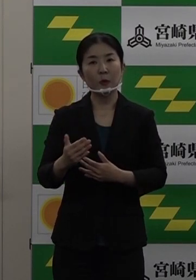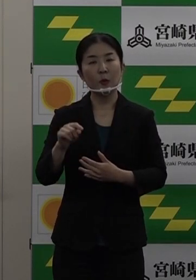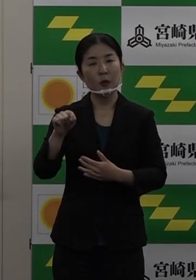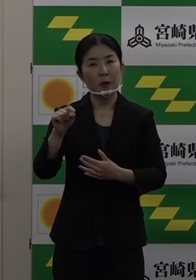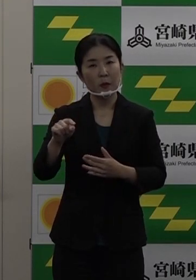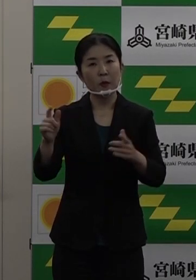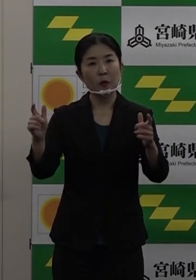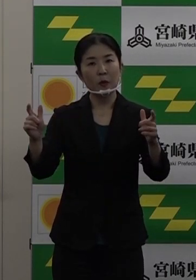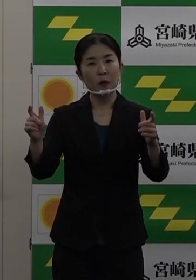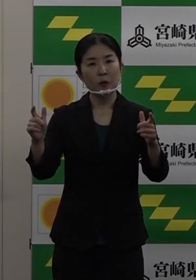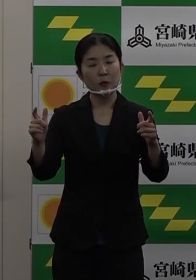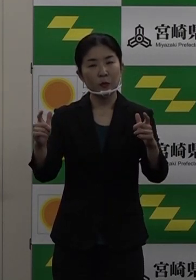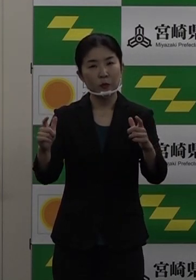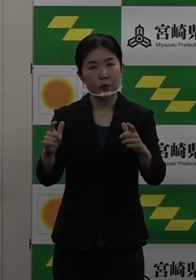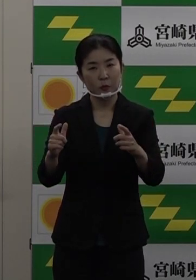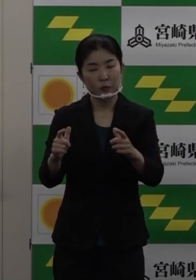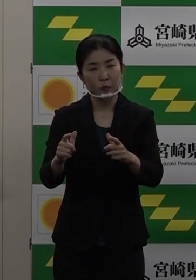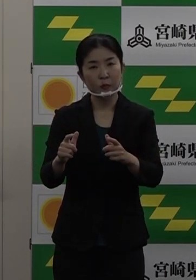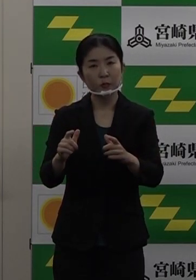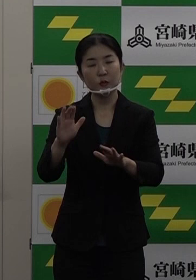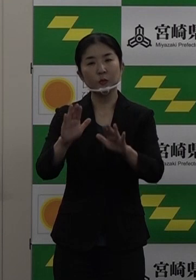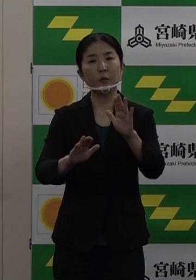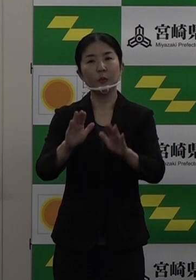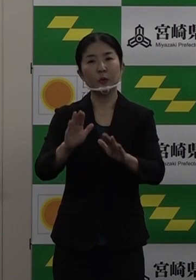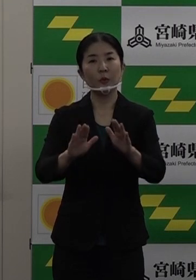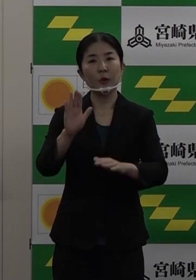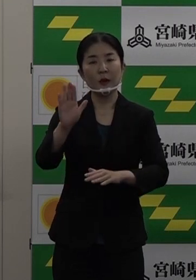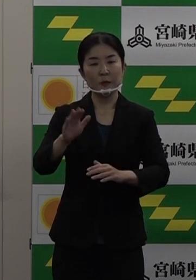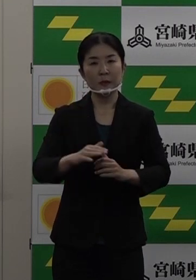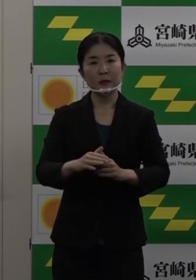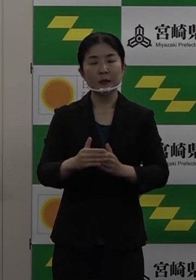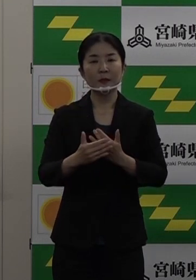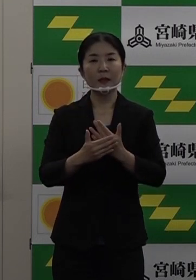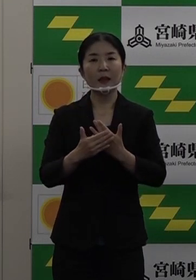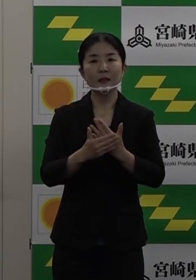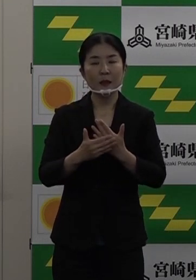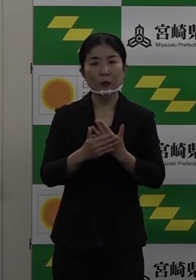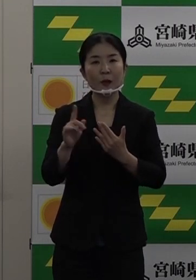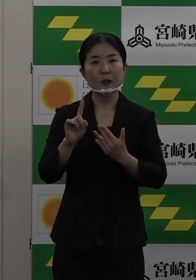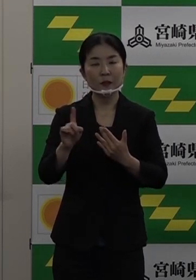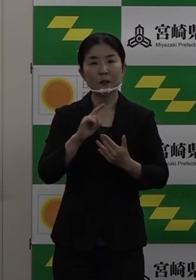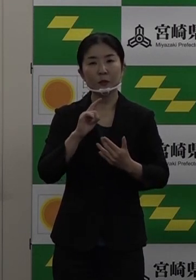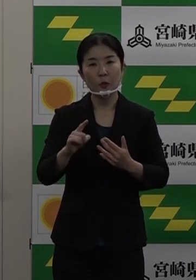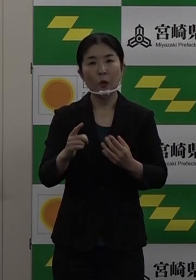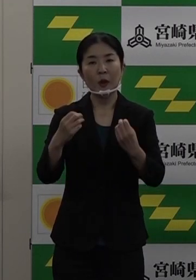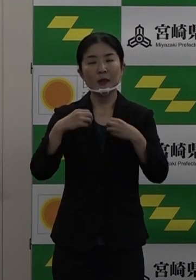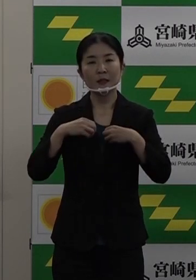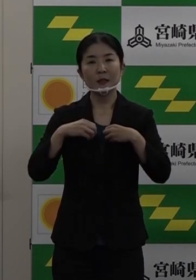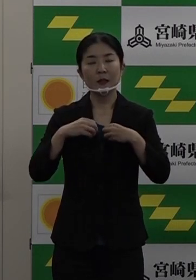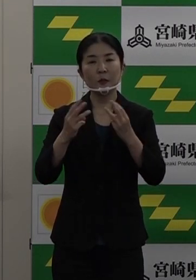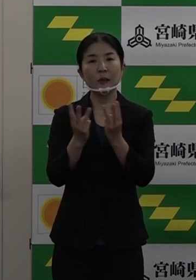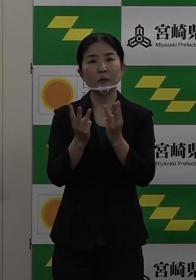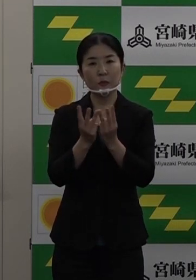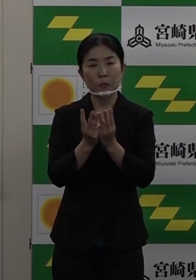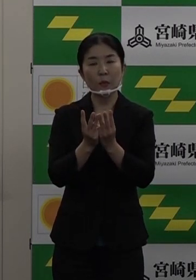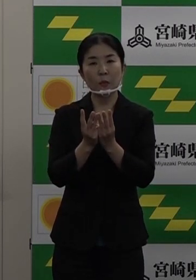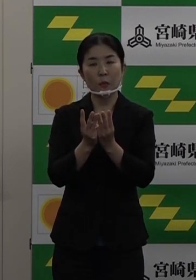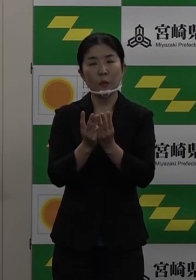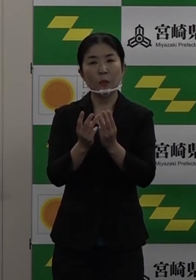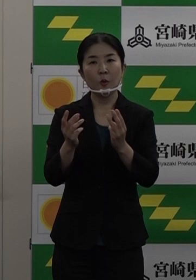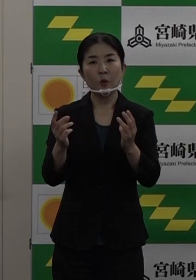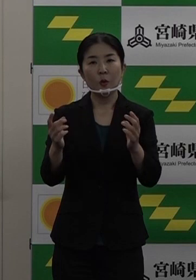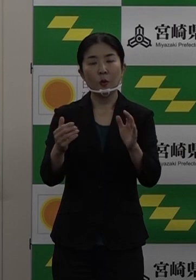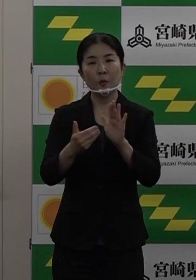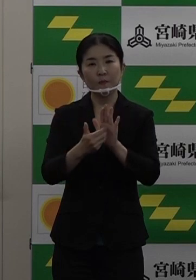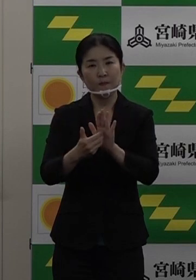落ち着きつつある様子を見せております。大事なことは、この感染者数を引き続きこのような形で抑えていく